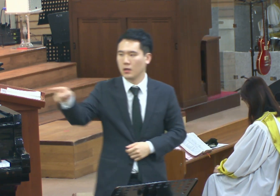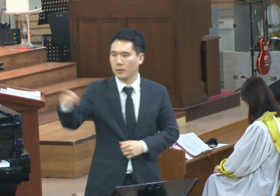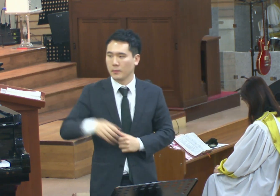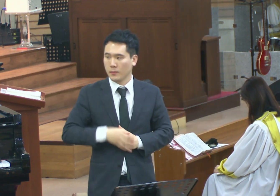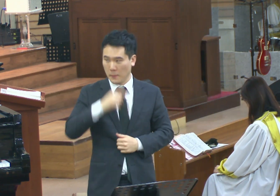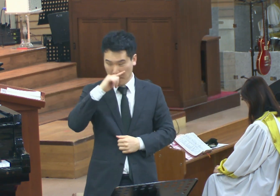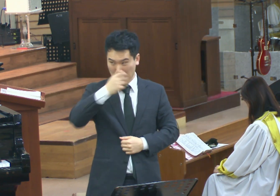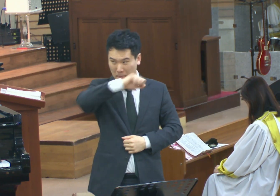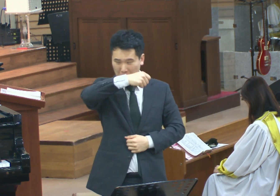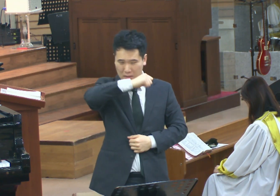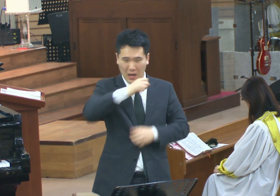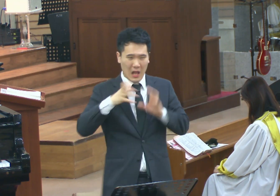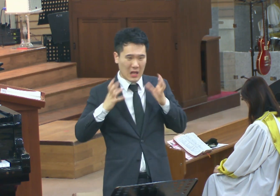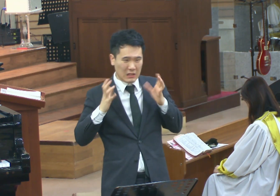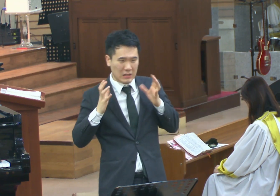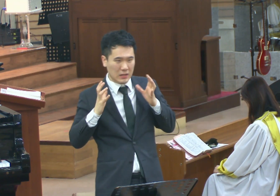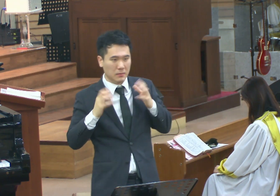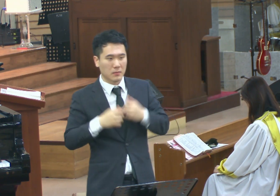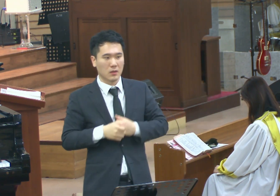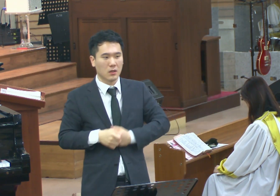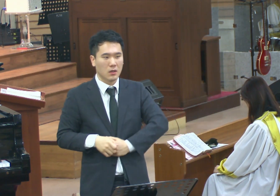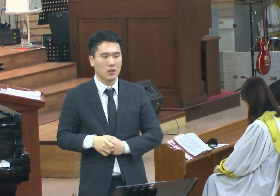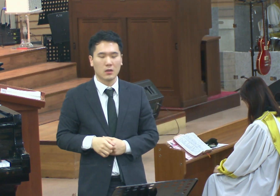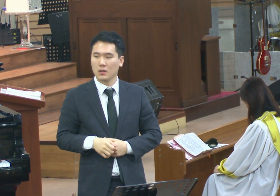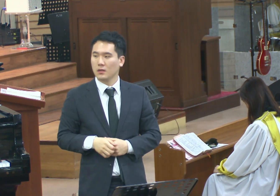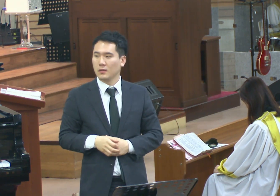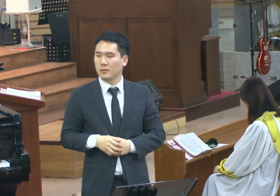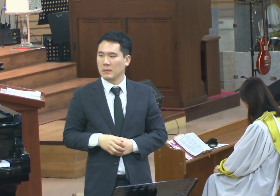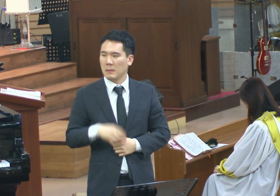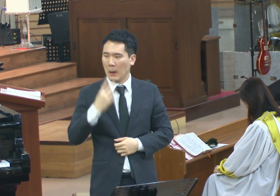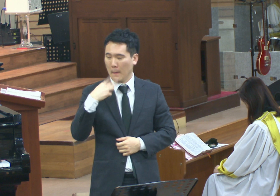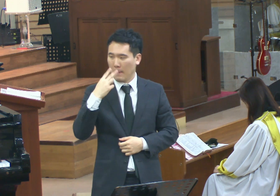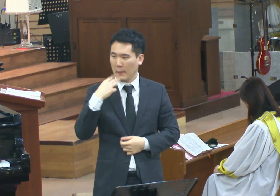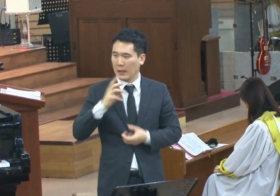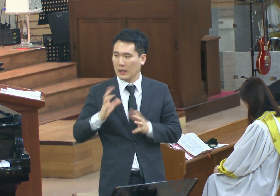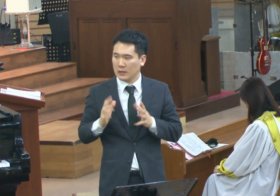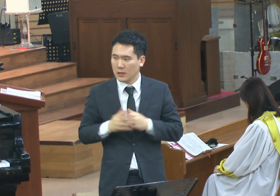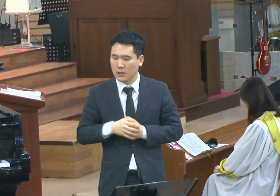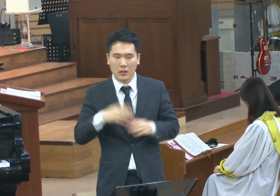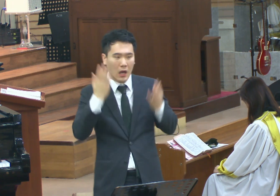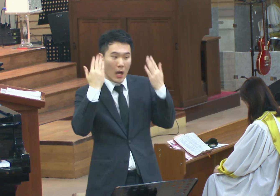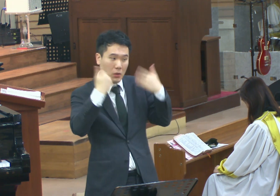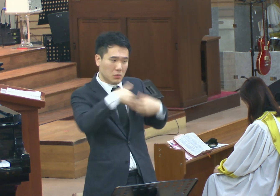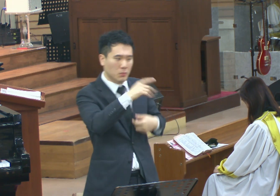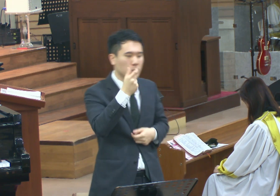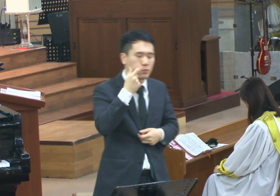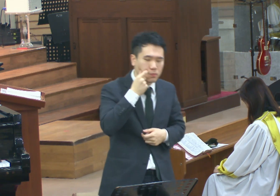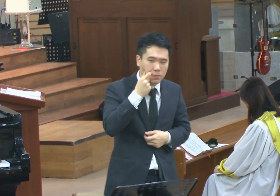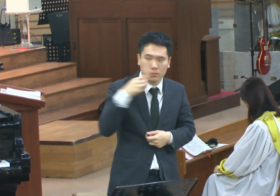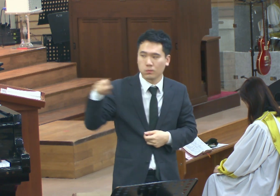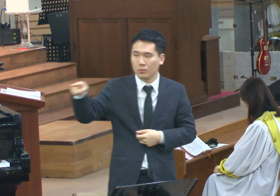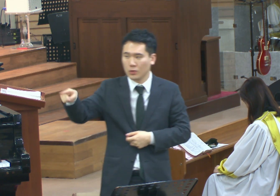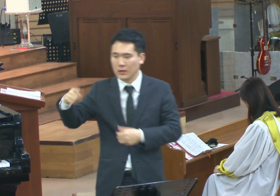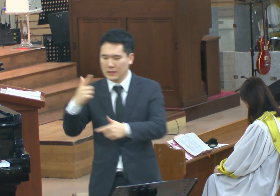거예요. 애들이 학교 못 가고 카카오 슈드 때는 카카오 열매를 껍질을